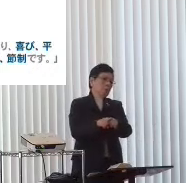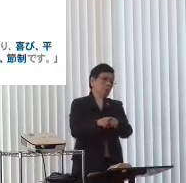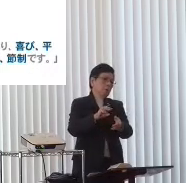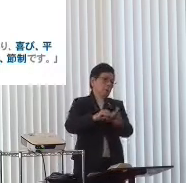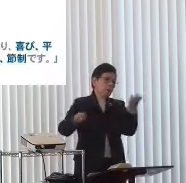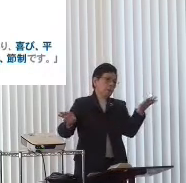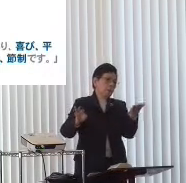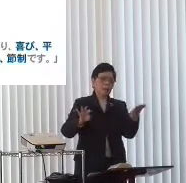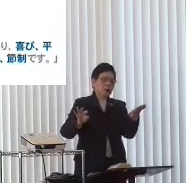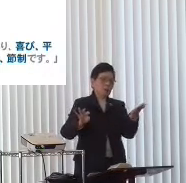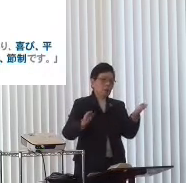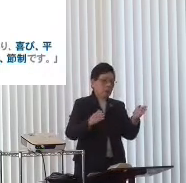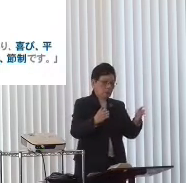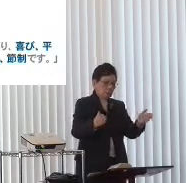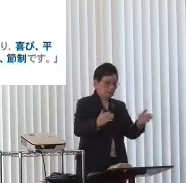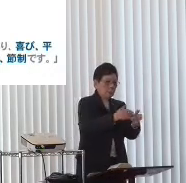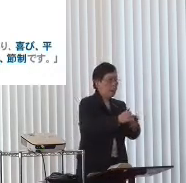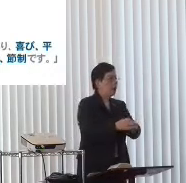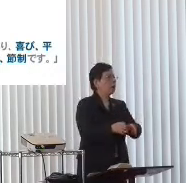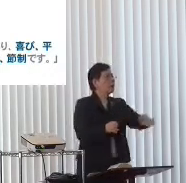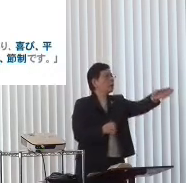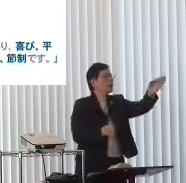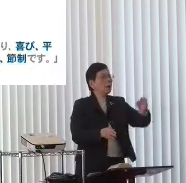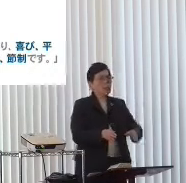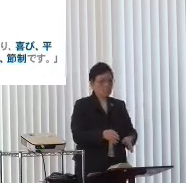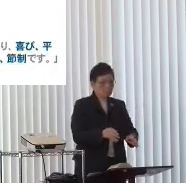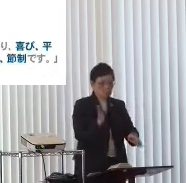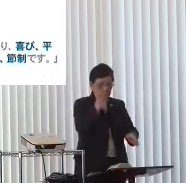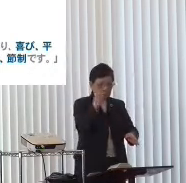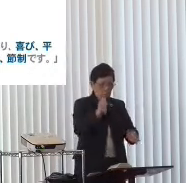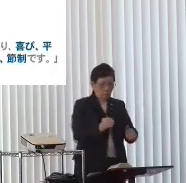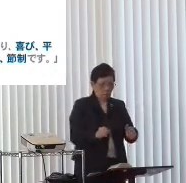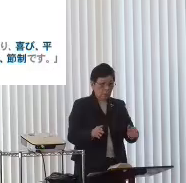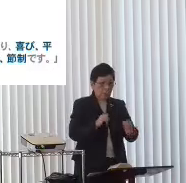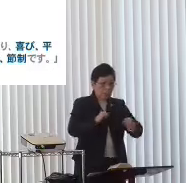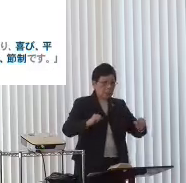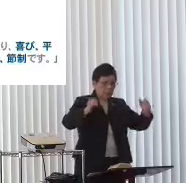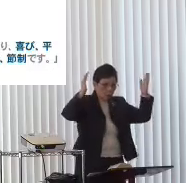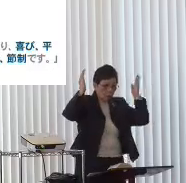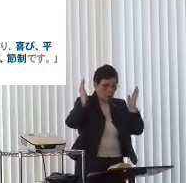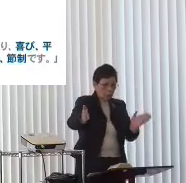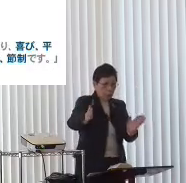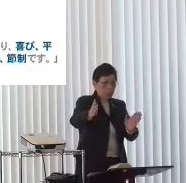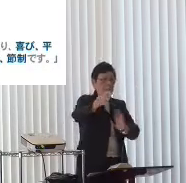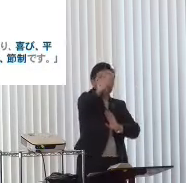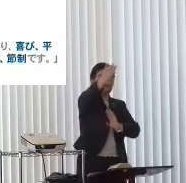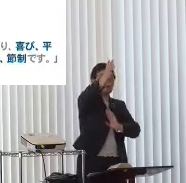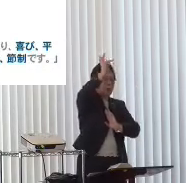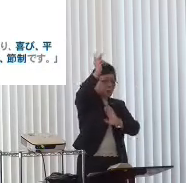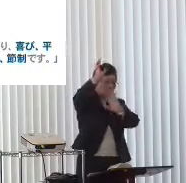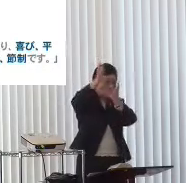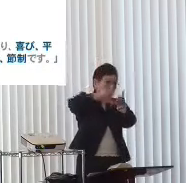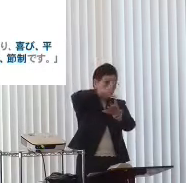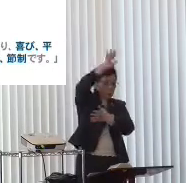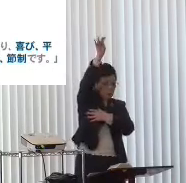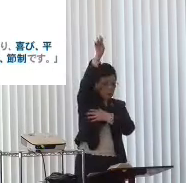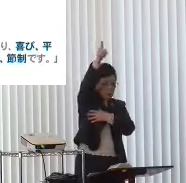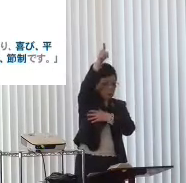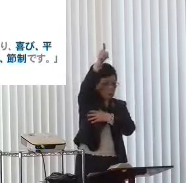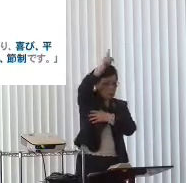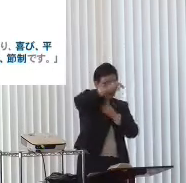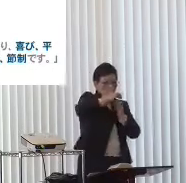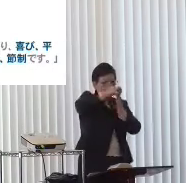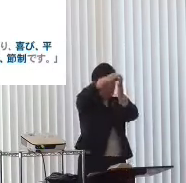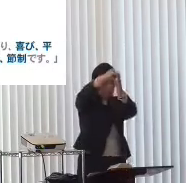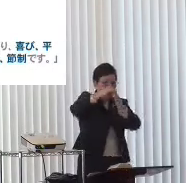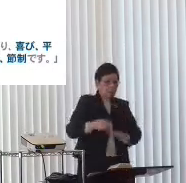どっかで下降線になるということはないですから、生きている間は神様が私たちに何らかのことを教えて、私たちを成長